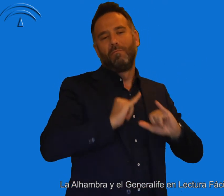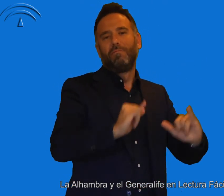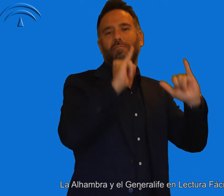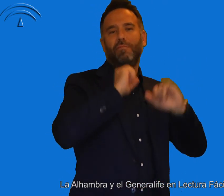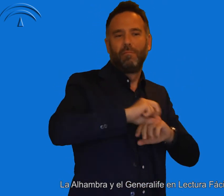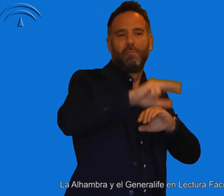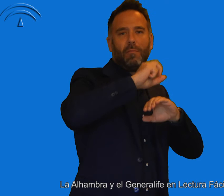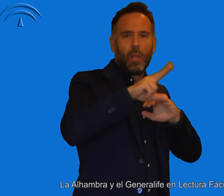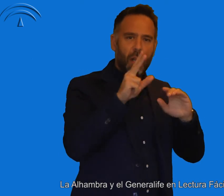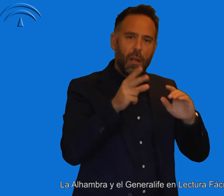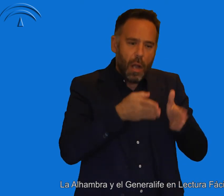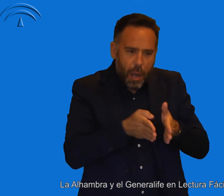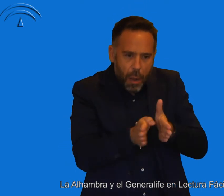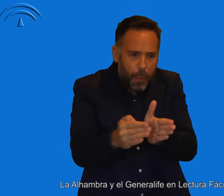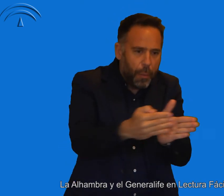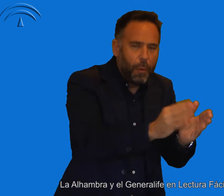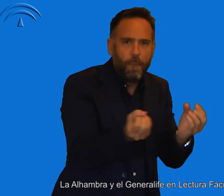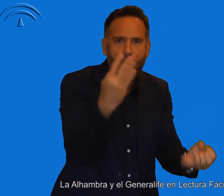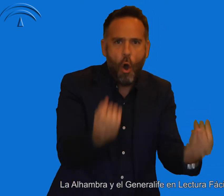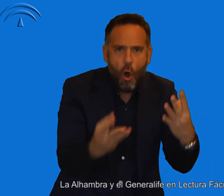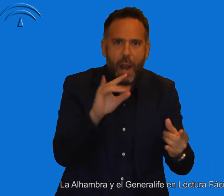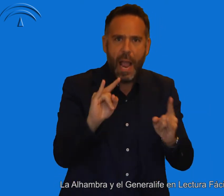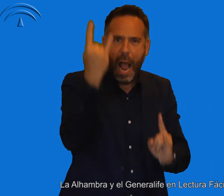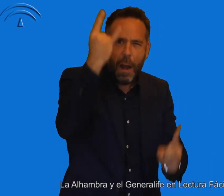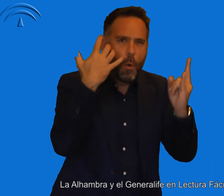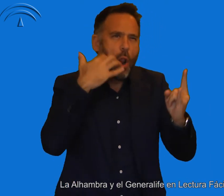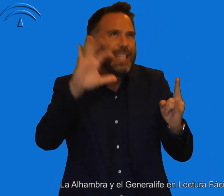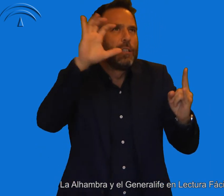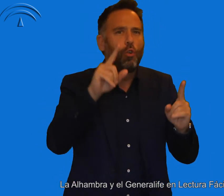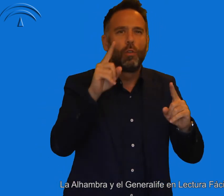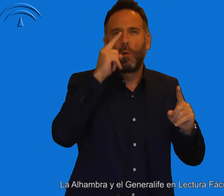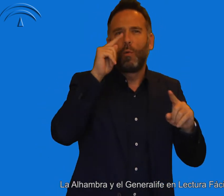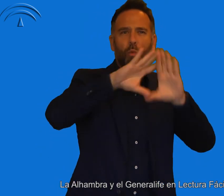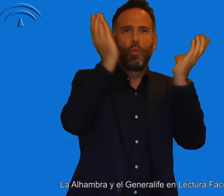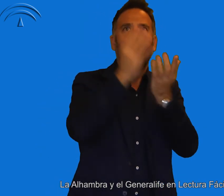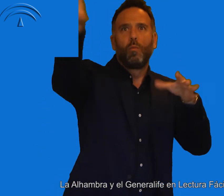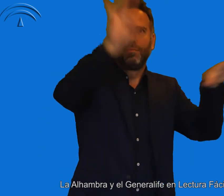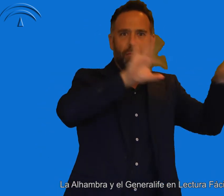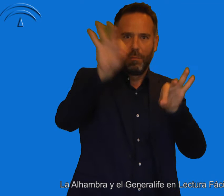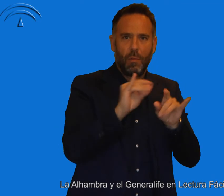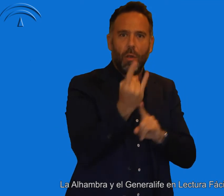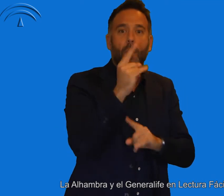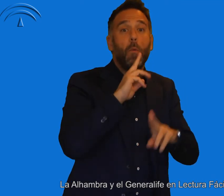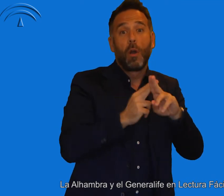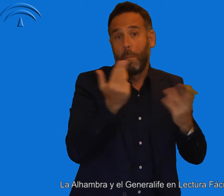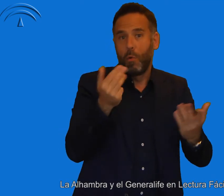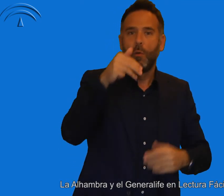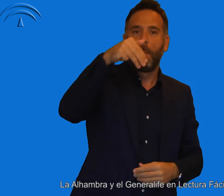jardín entre caminos de bojes, flores y árboles exóticos, como los magnolios. La escalera del